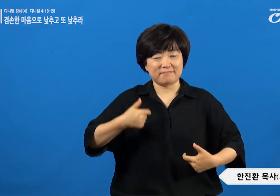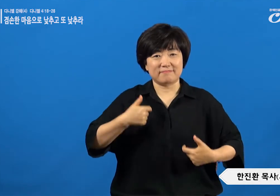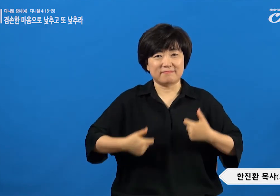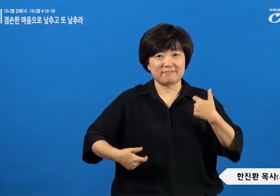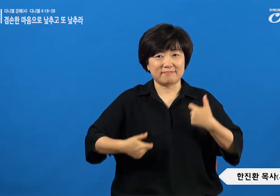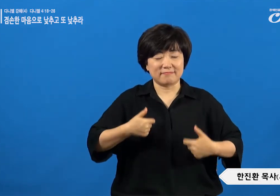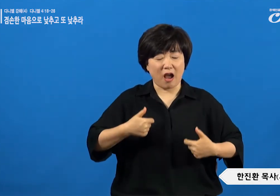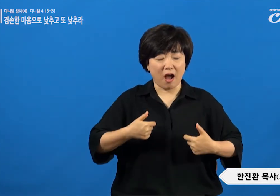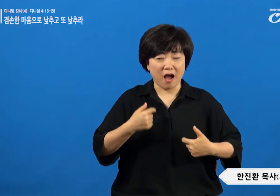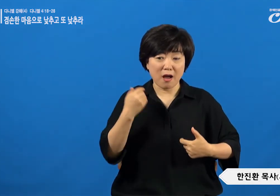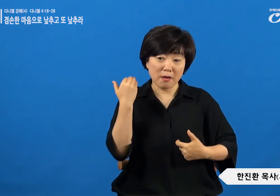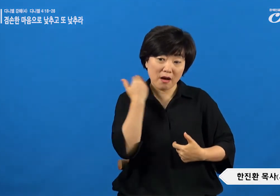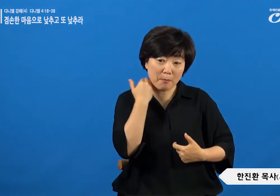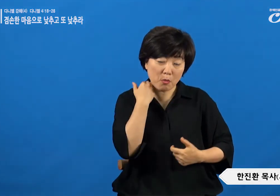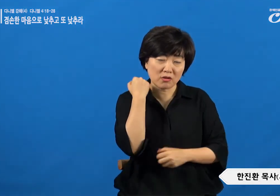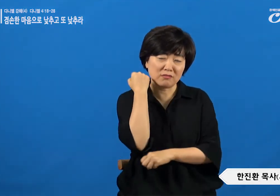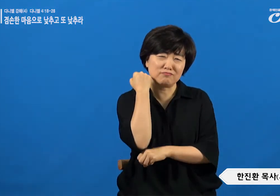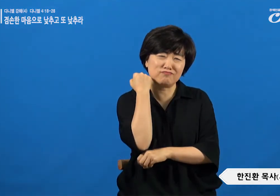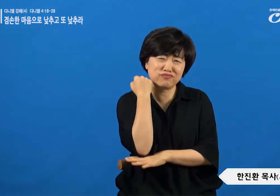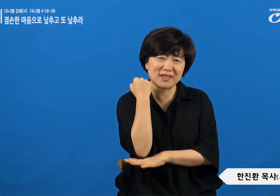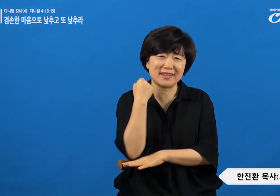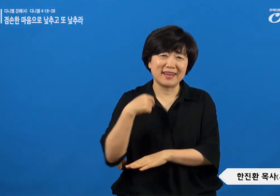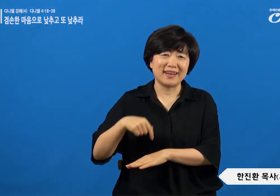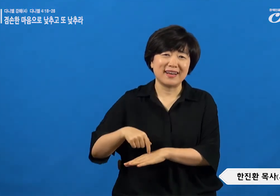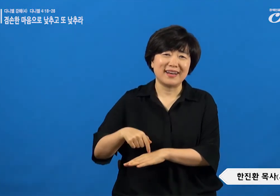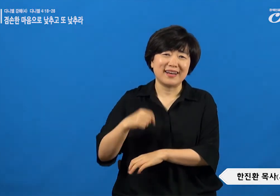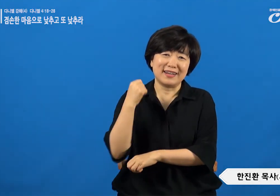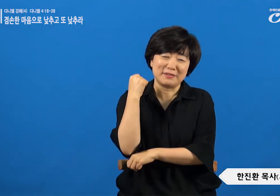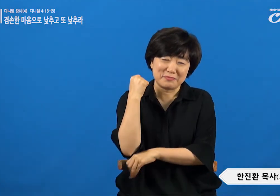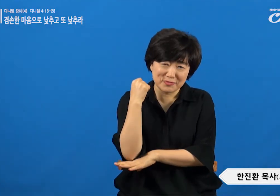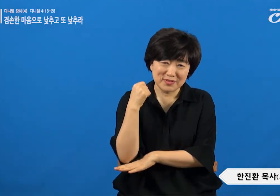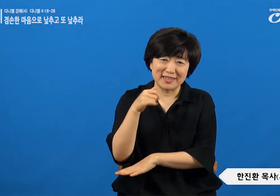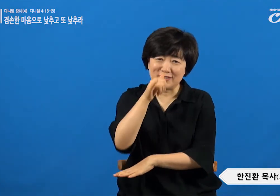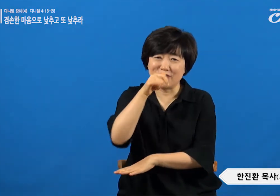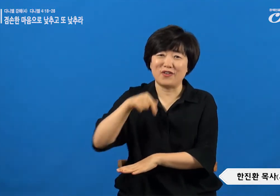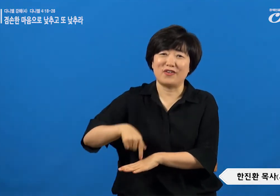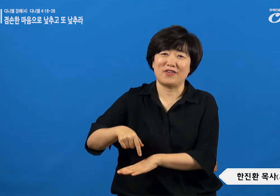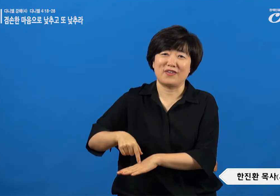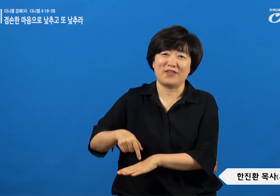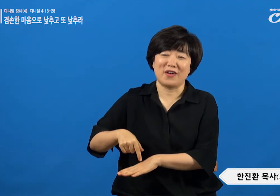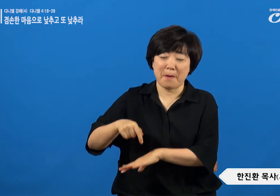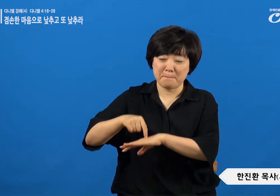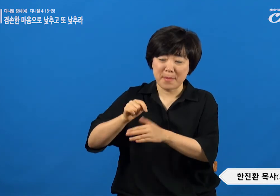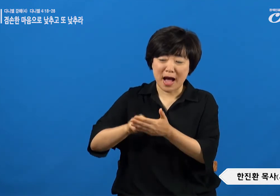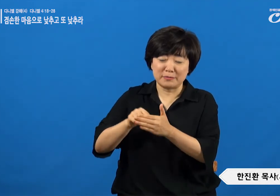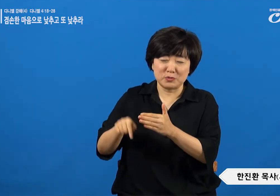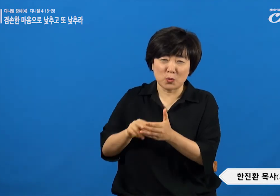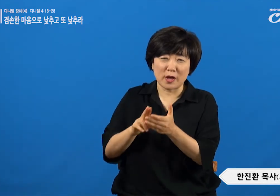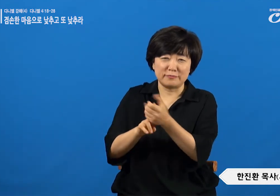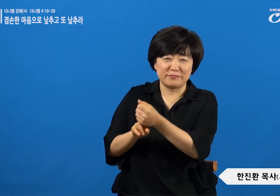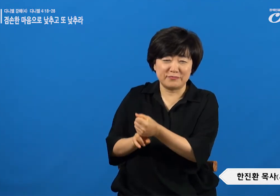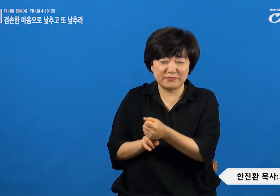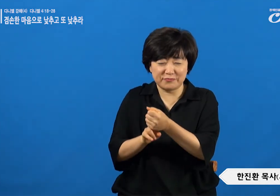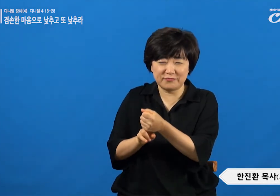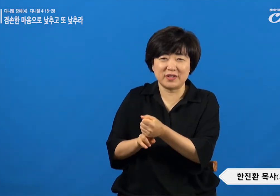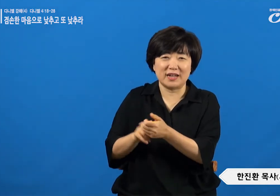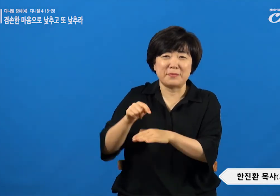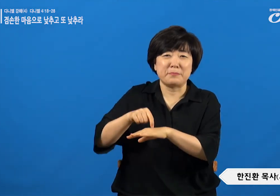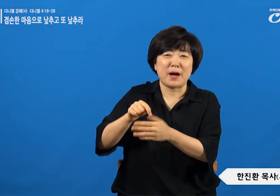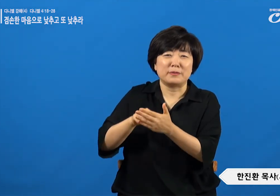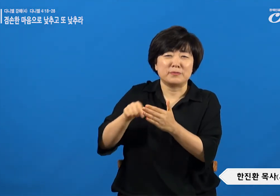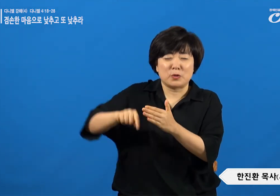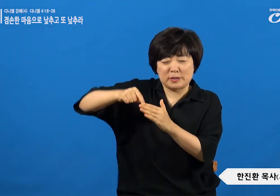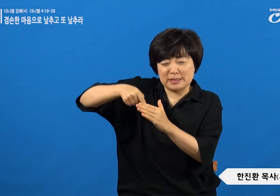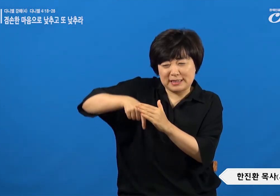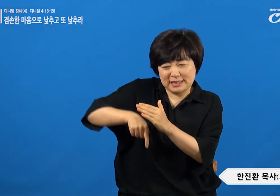그런데 보이지 않는 뿌리가 여전히 남아 있습니다. 마음속에, 보이지 않는